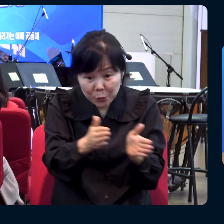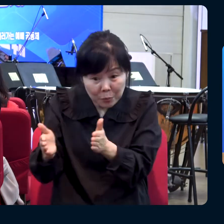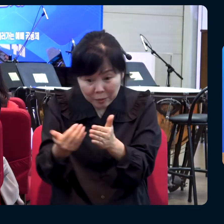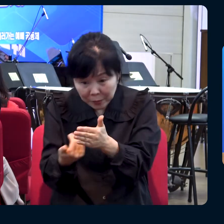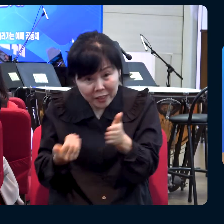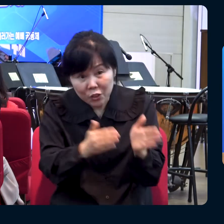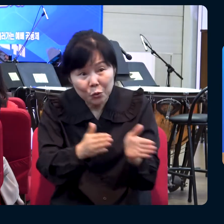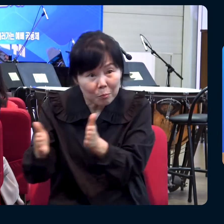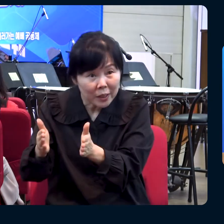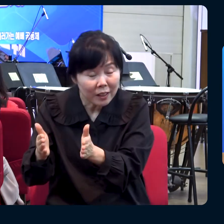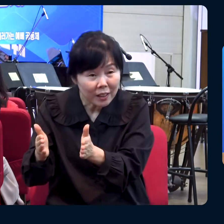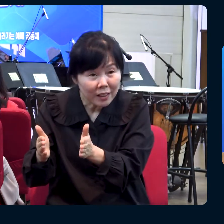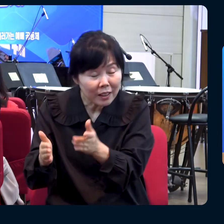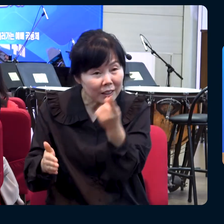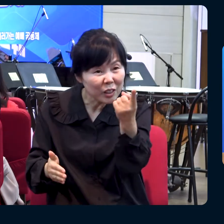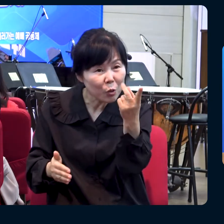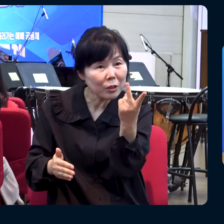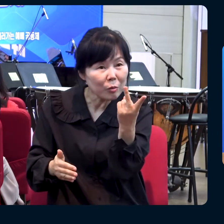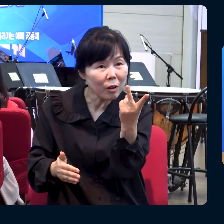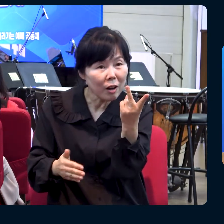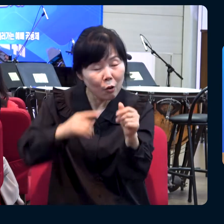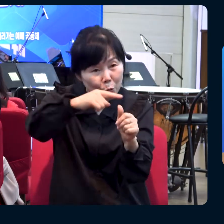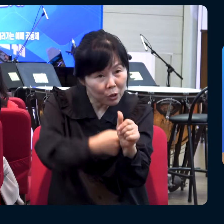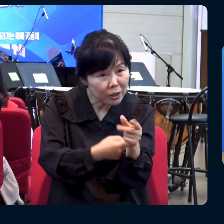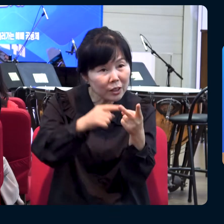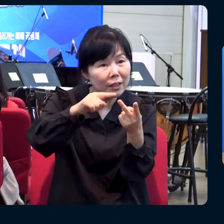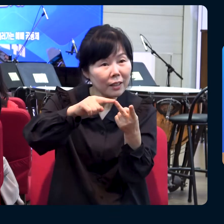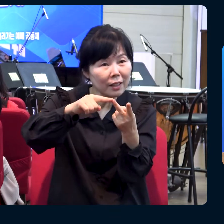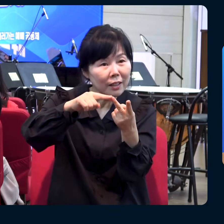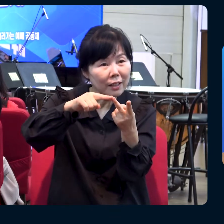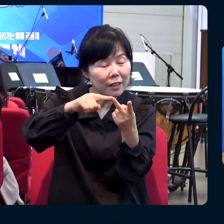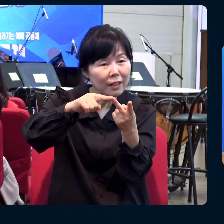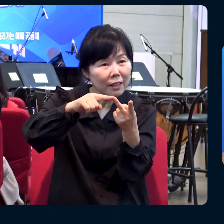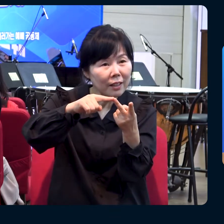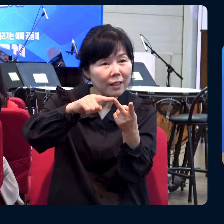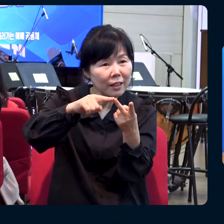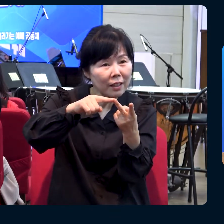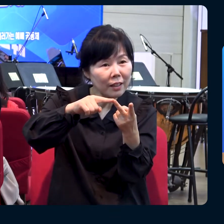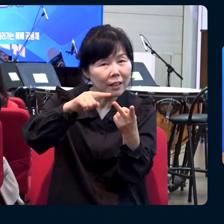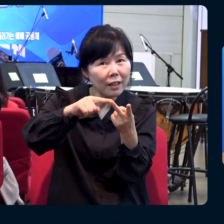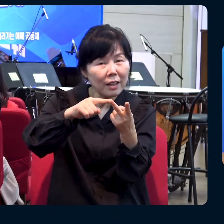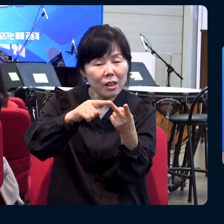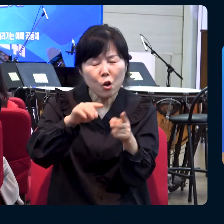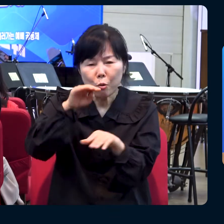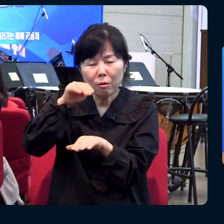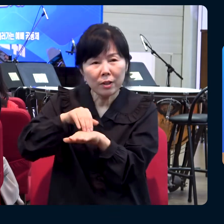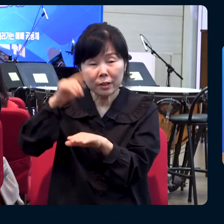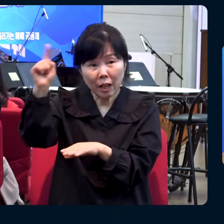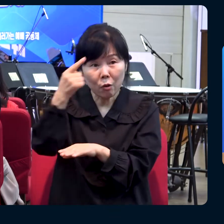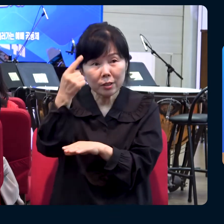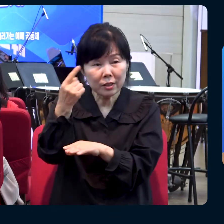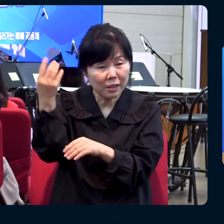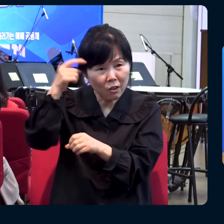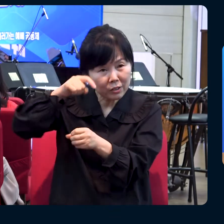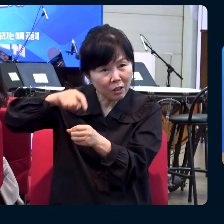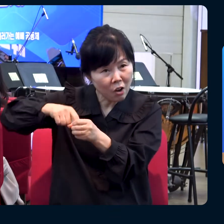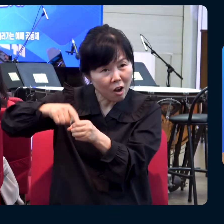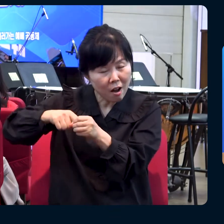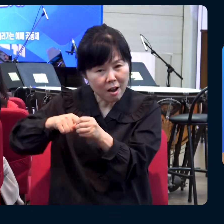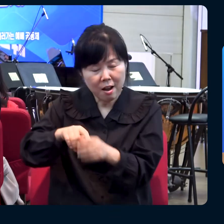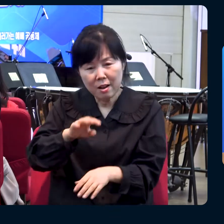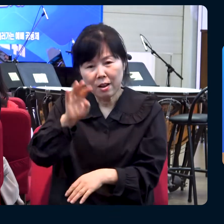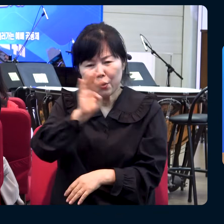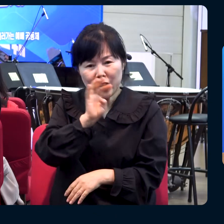1번. 우연히 이겼다. 다음번에 싸우면 또 질 수도 있다. 1번. 2번. 우리는 모르지만 다윗은 영적인